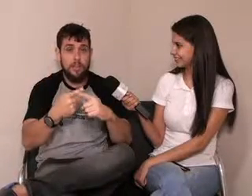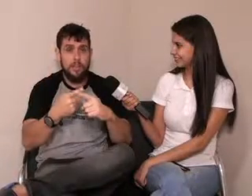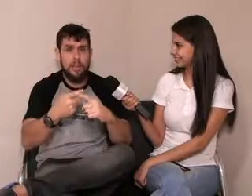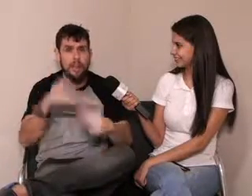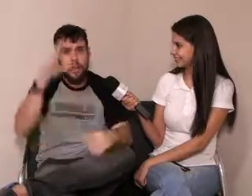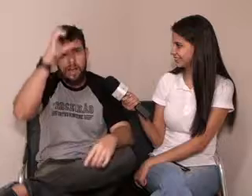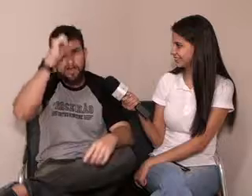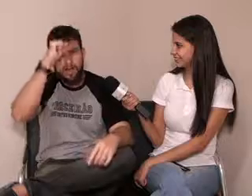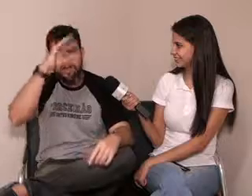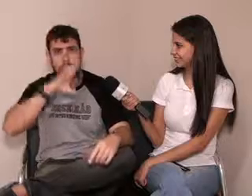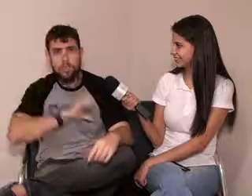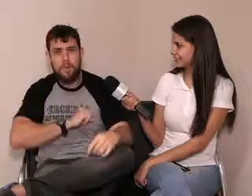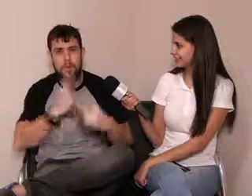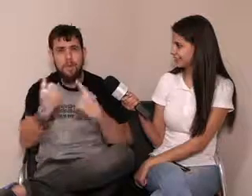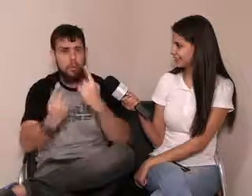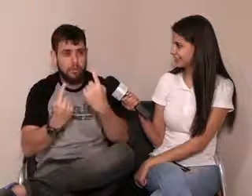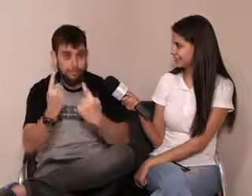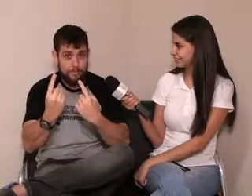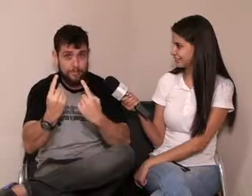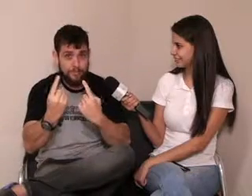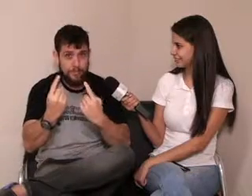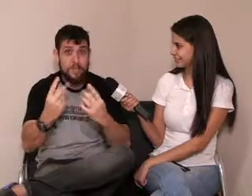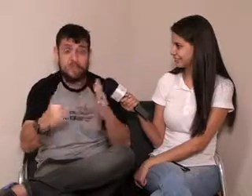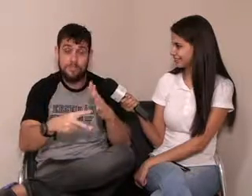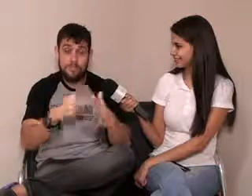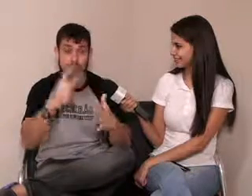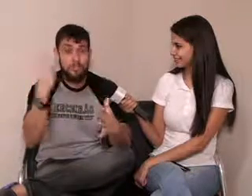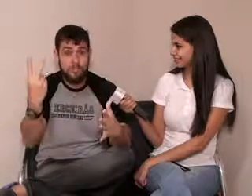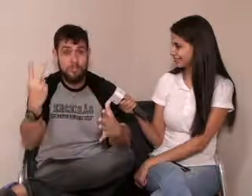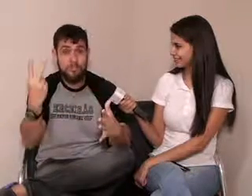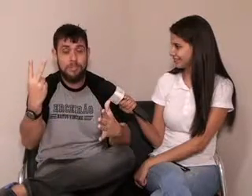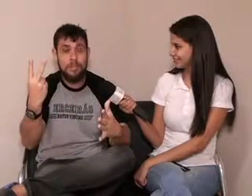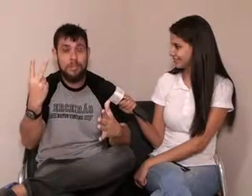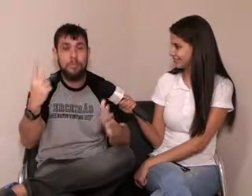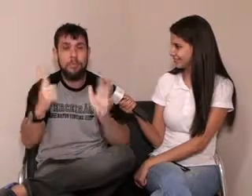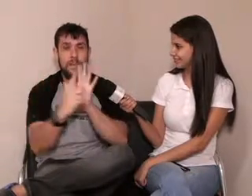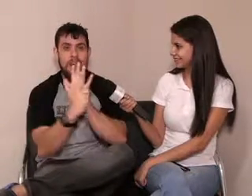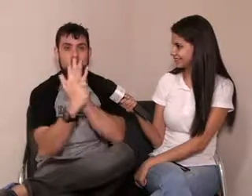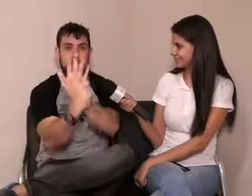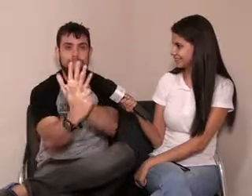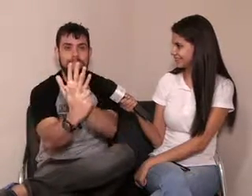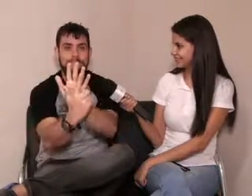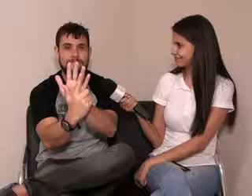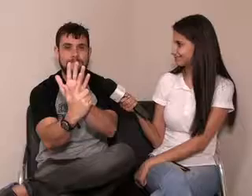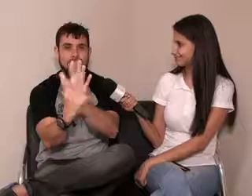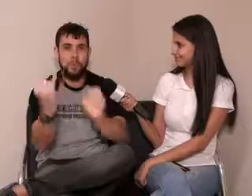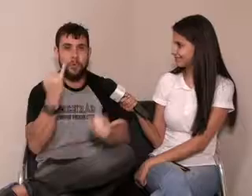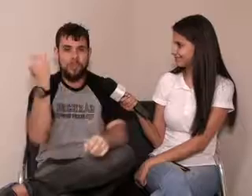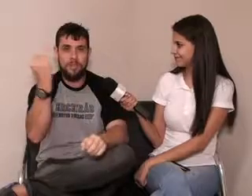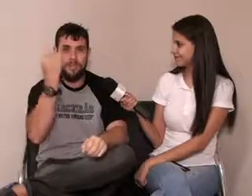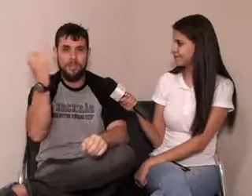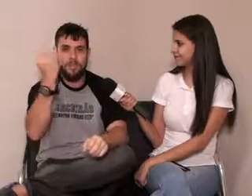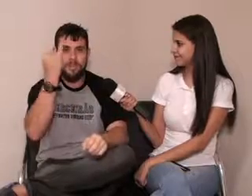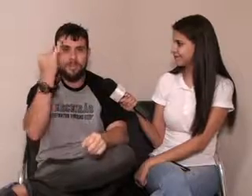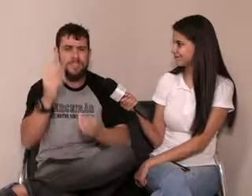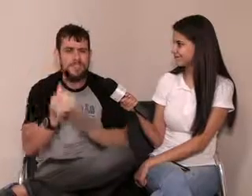porque aprendemos a amar um ao outro. Segundo, porque é lei. E é importante